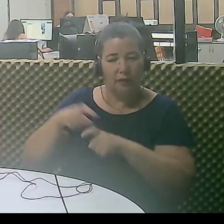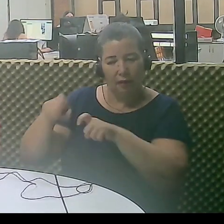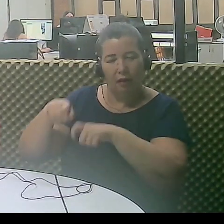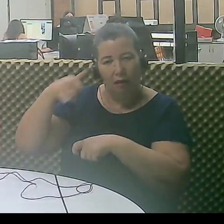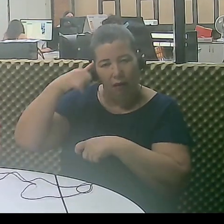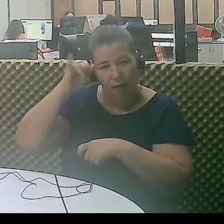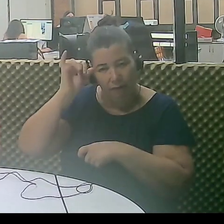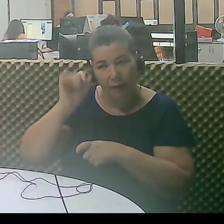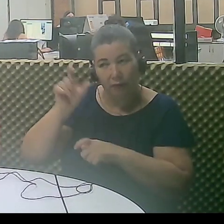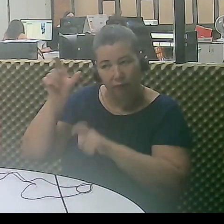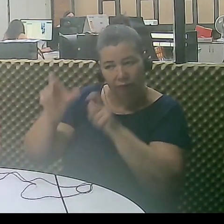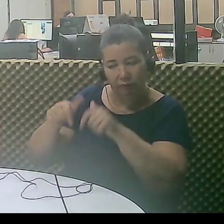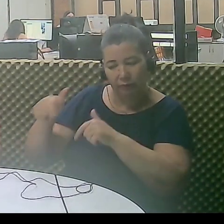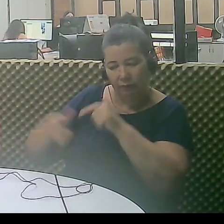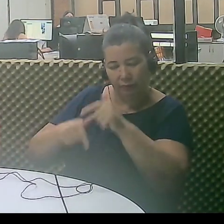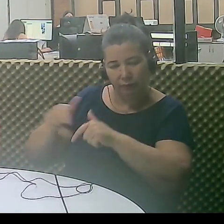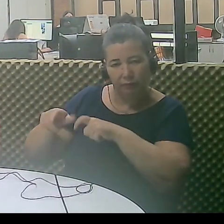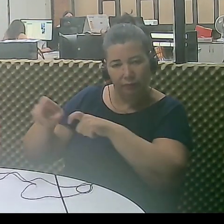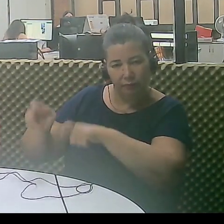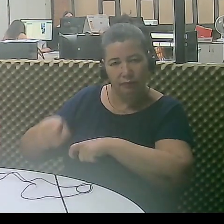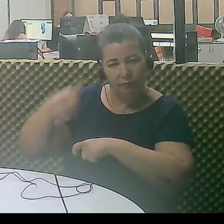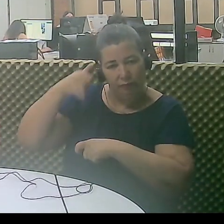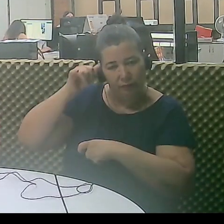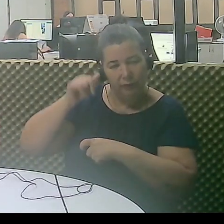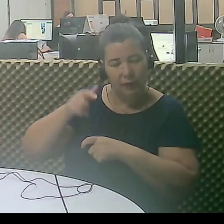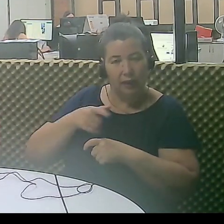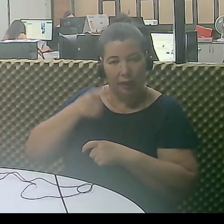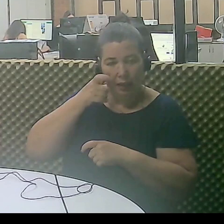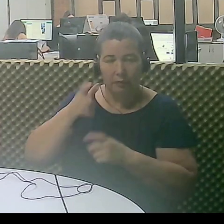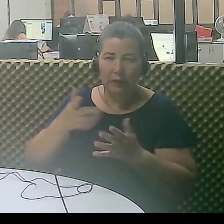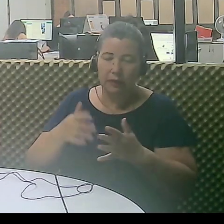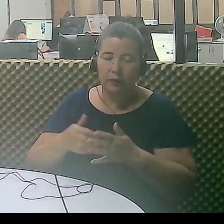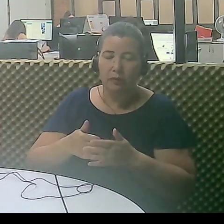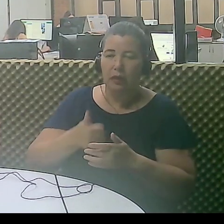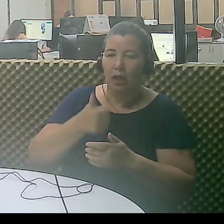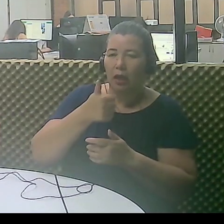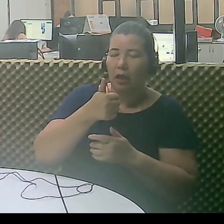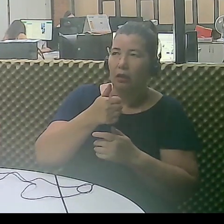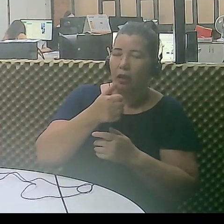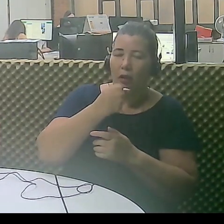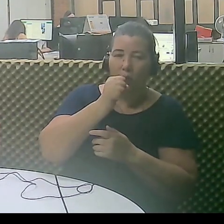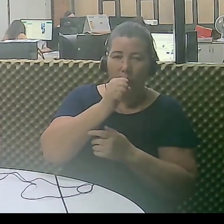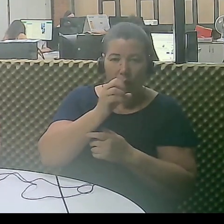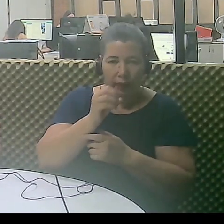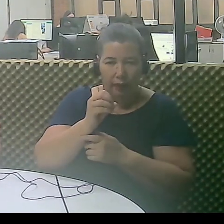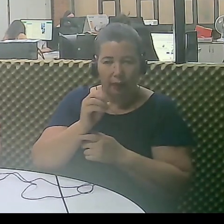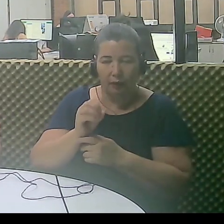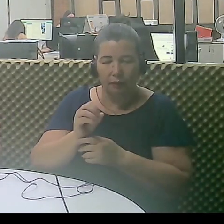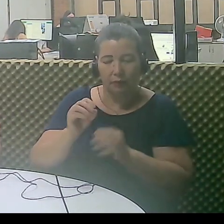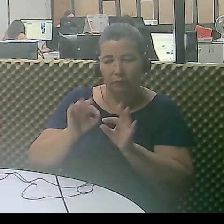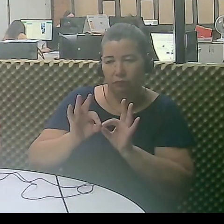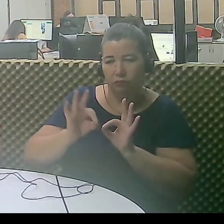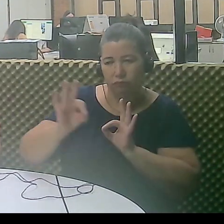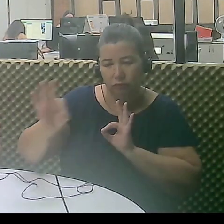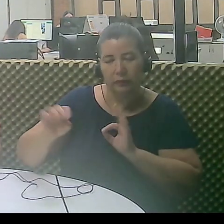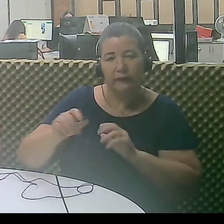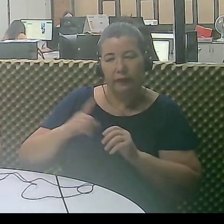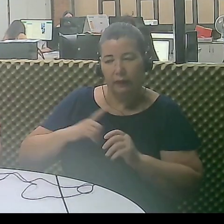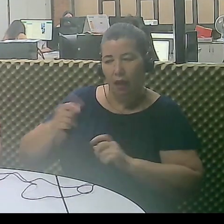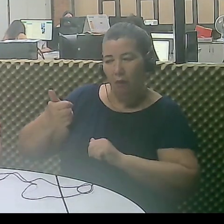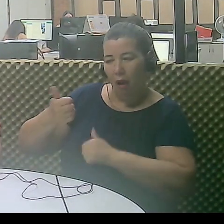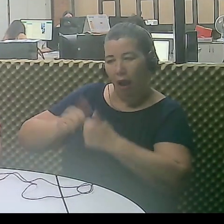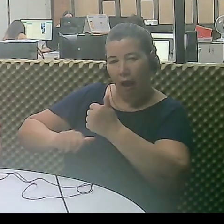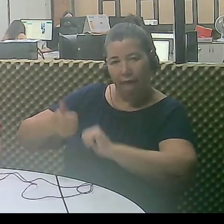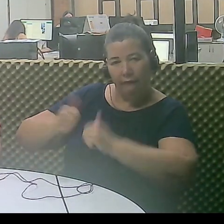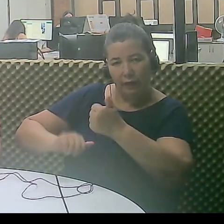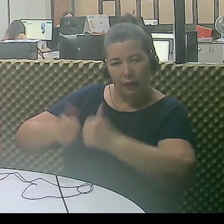em participar devem ter propriedade de até 80 hectares e serem aprovados por avaliação técnica. Caso atendam aos